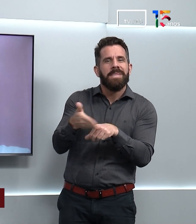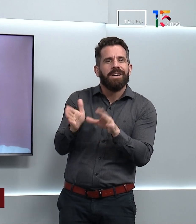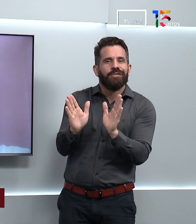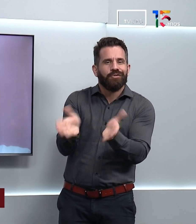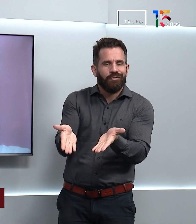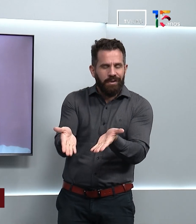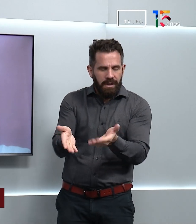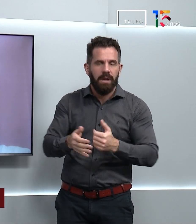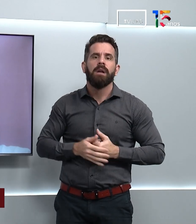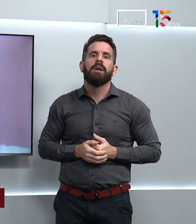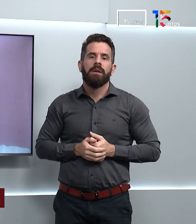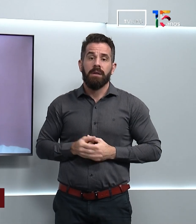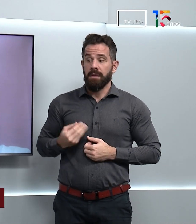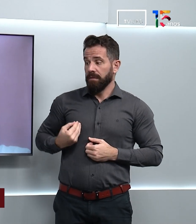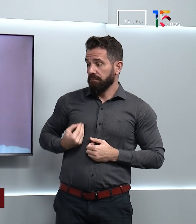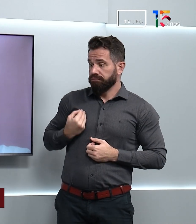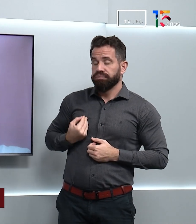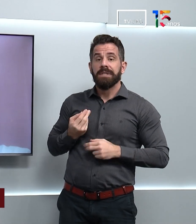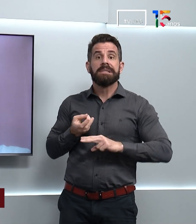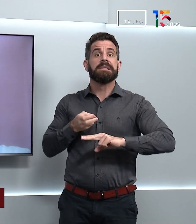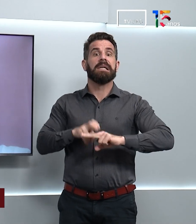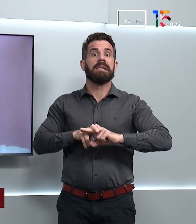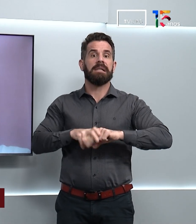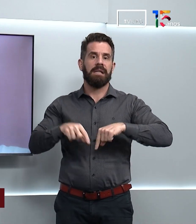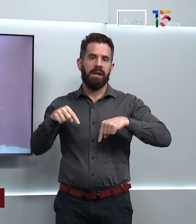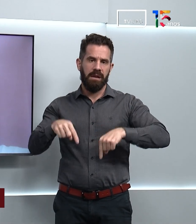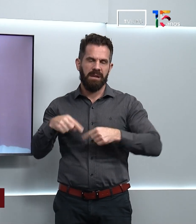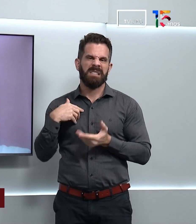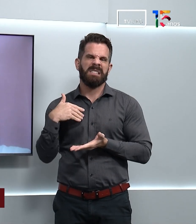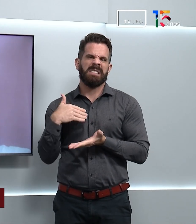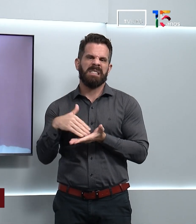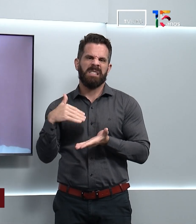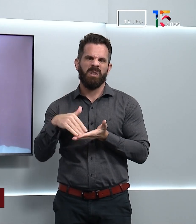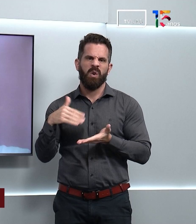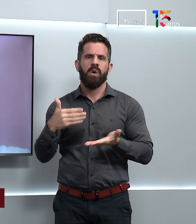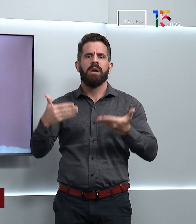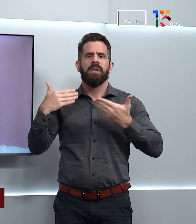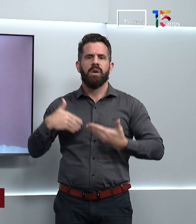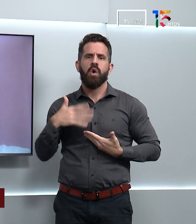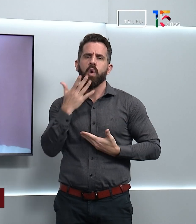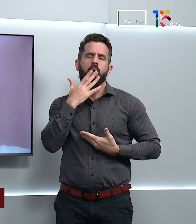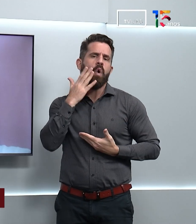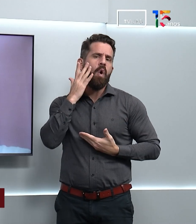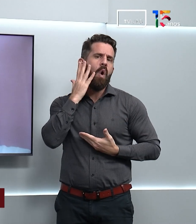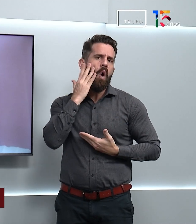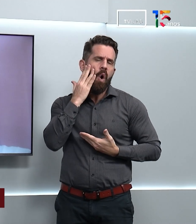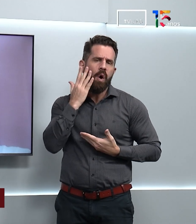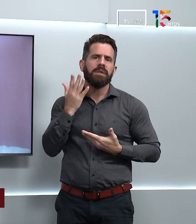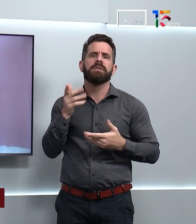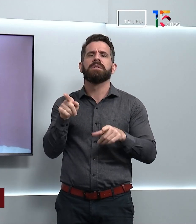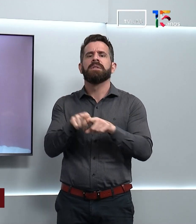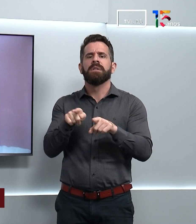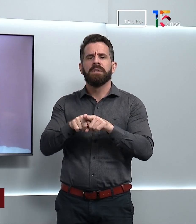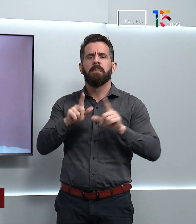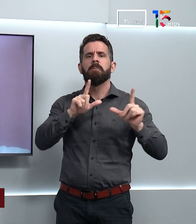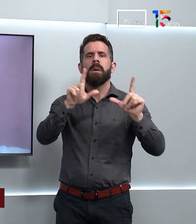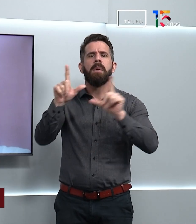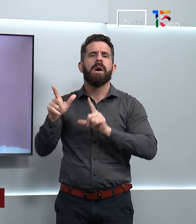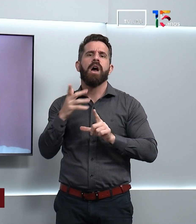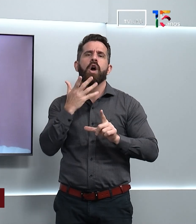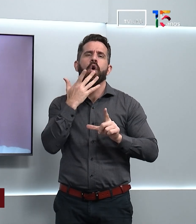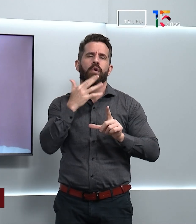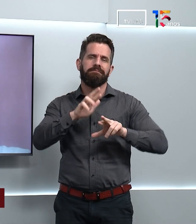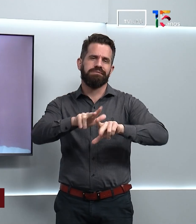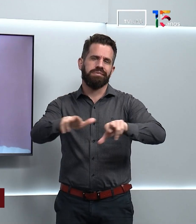né, e estou sentado, né, aqui no escritório. O fundo é rosa com alguns quadros coloridos. Bom,